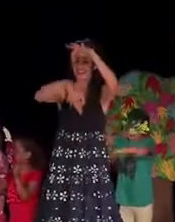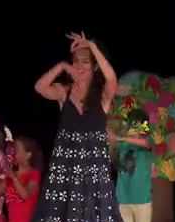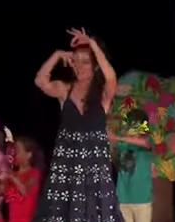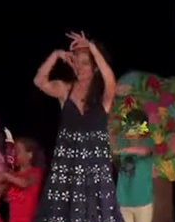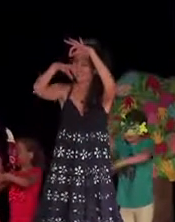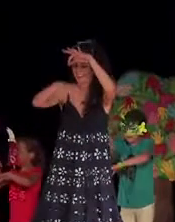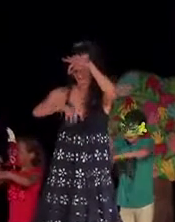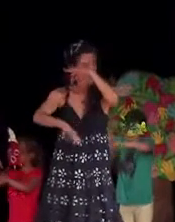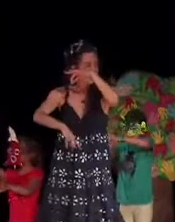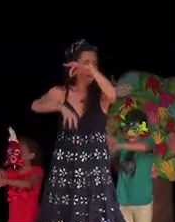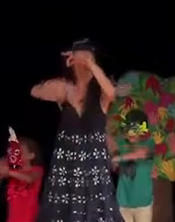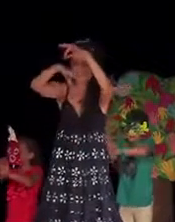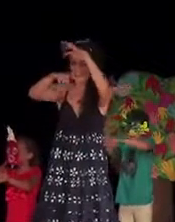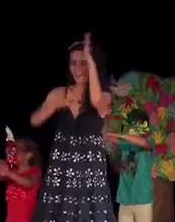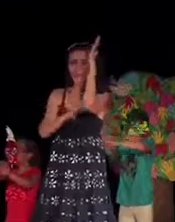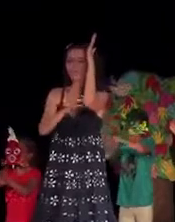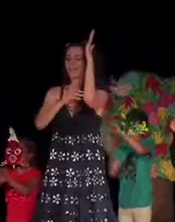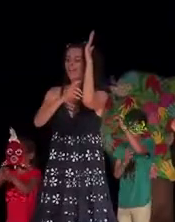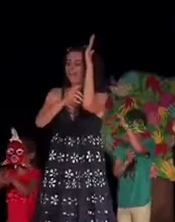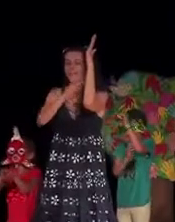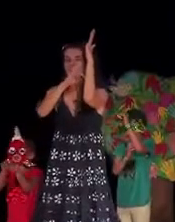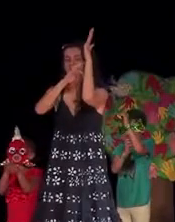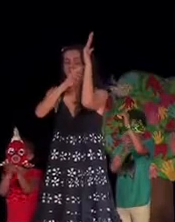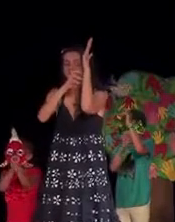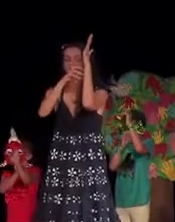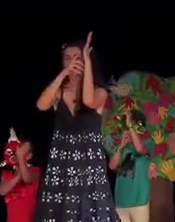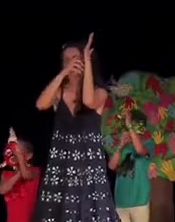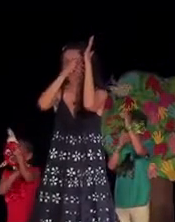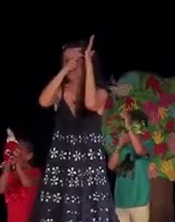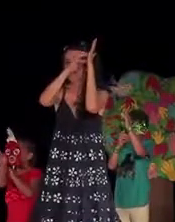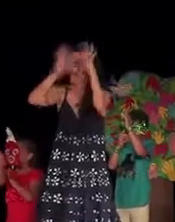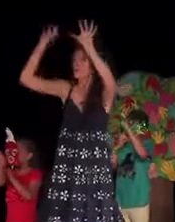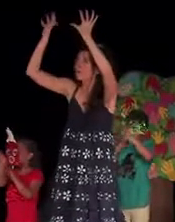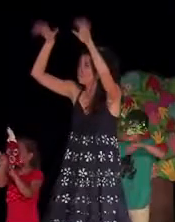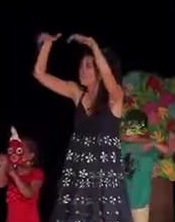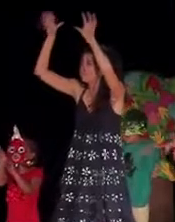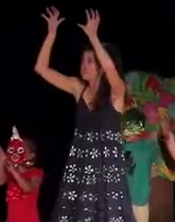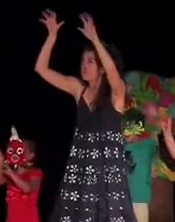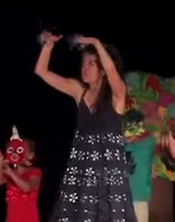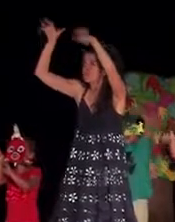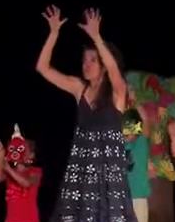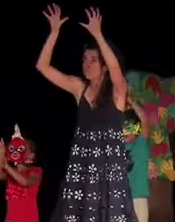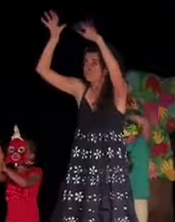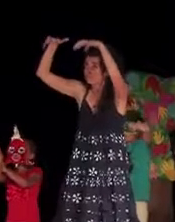L'araignée gypsy monte à la gouttière. Tiens, voilà la